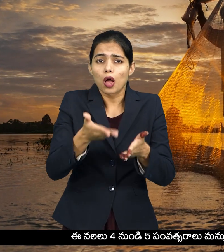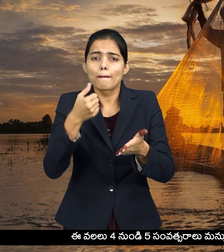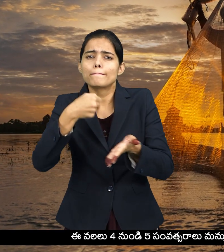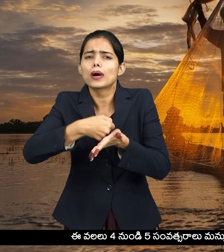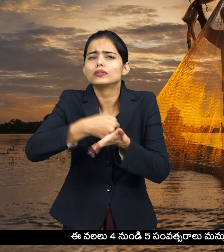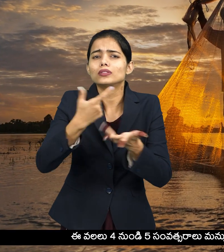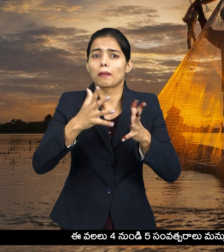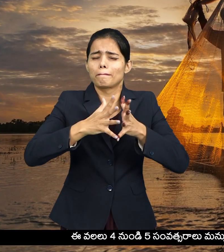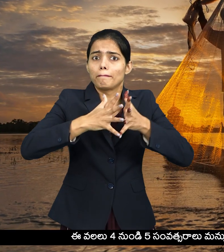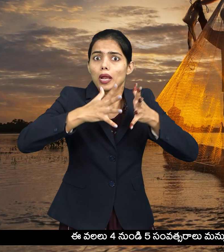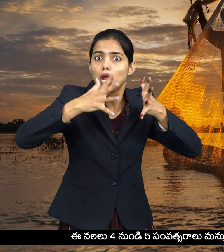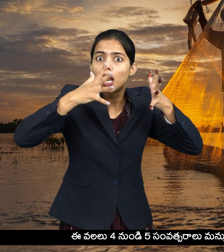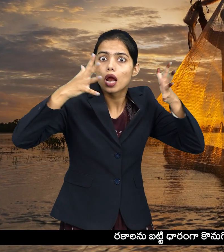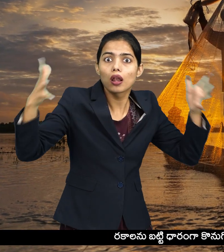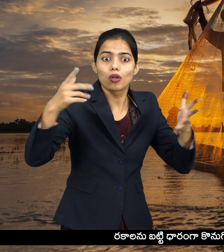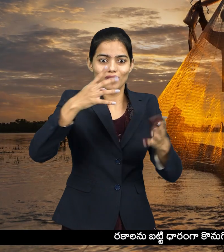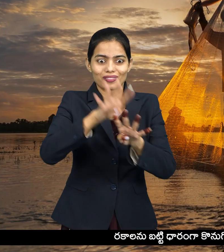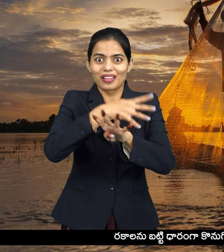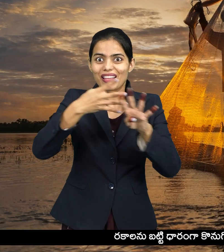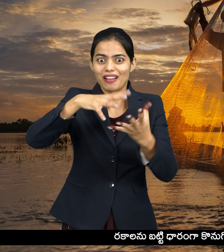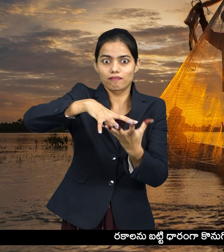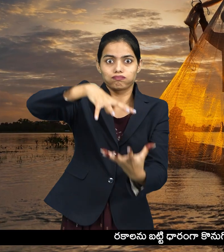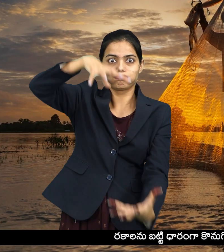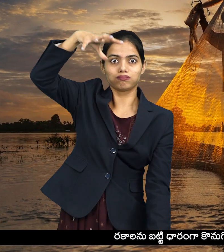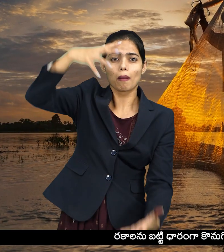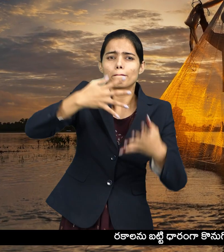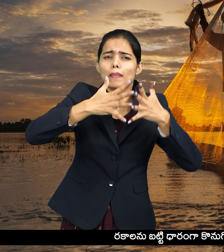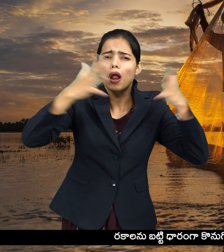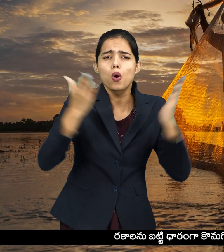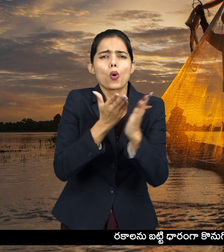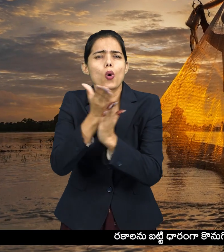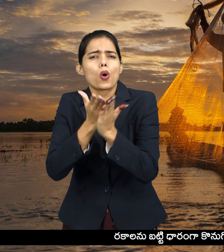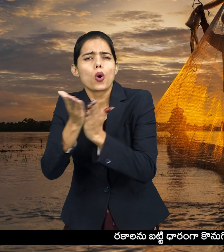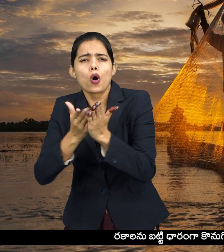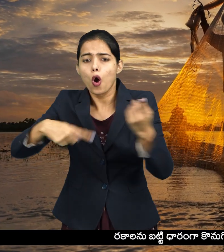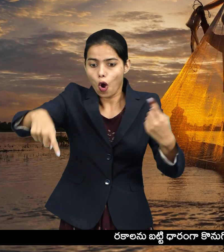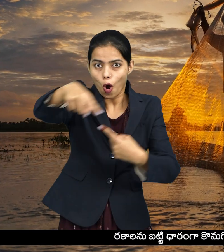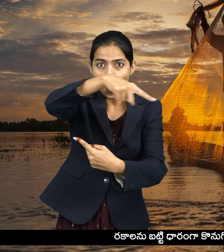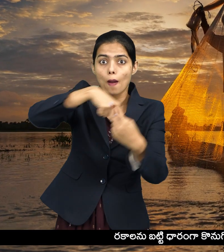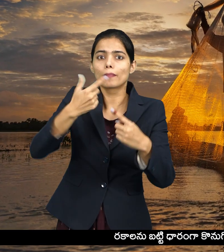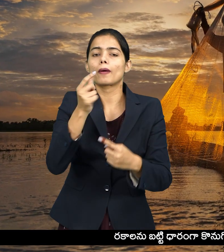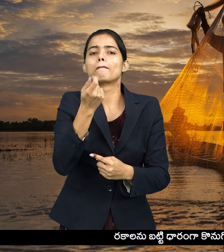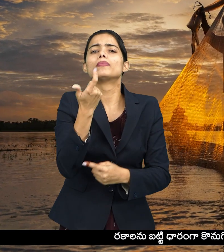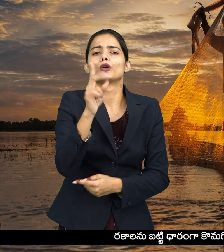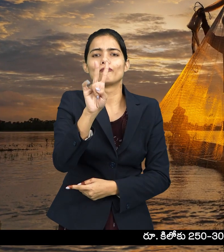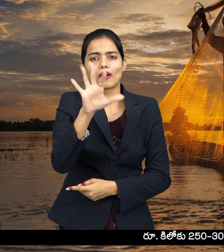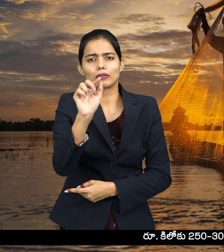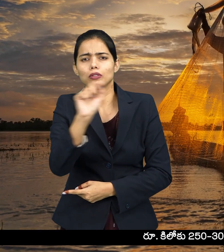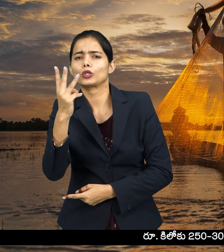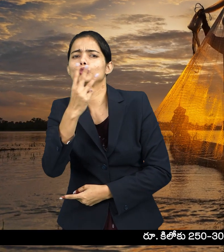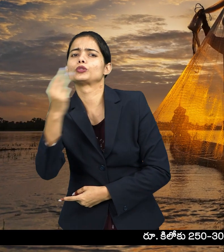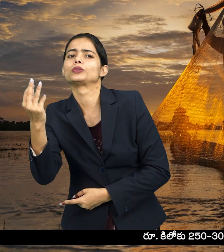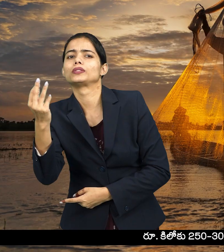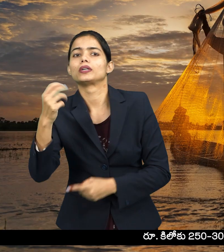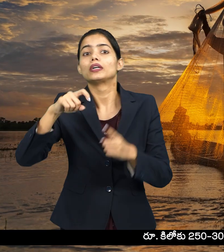మరియు వాటికున్న ఉంగరాల రకాలను బట్టి ధారంగా కొనుగోలు చేయబడతాయి. వీటి ధర సుమారు